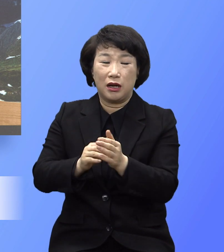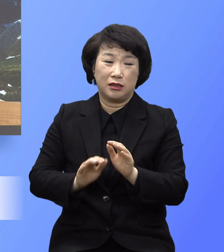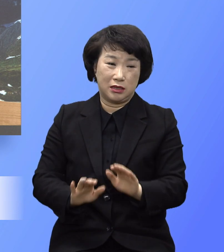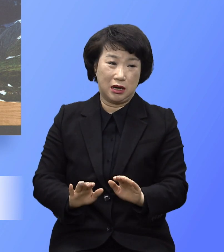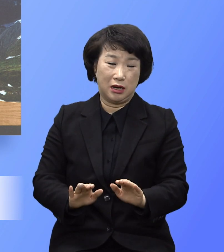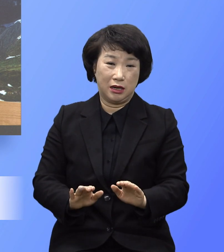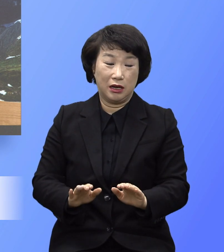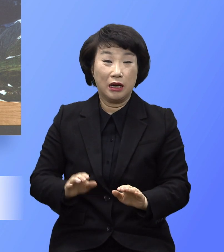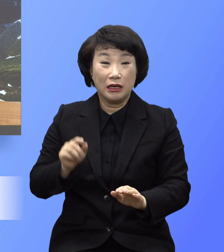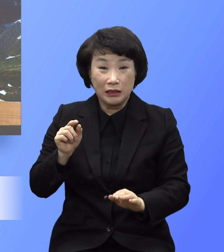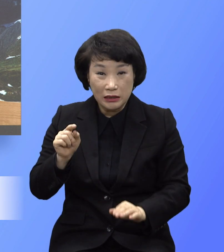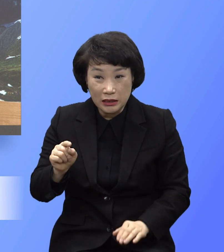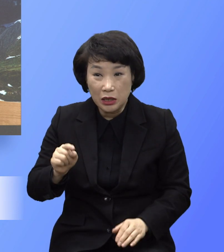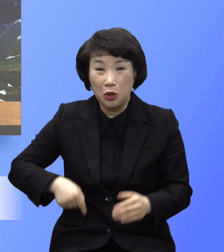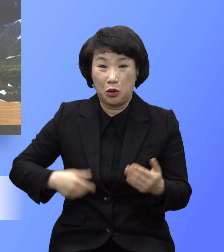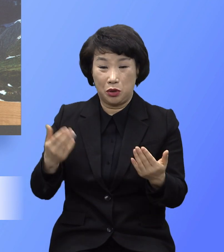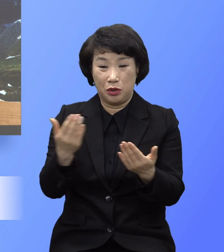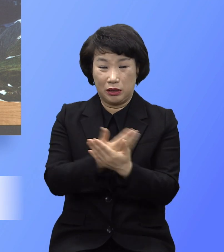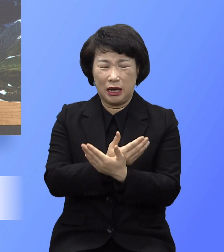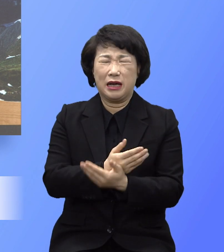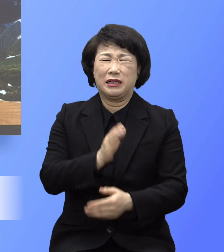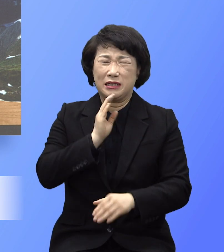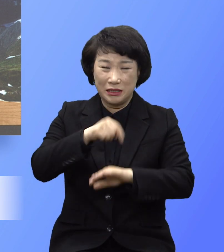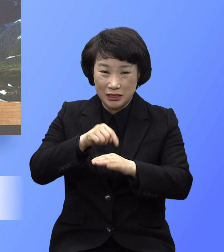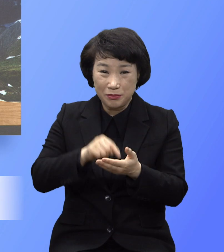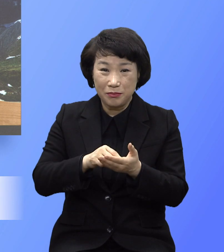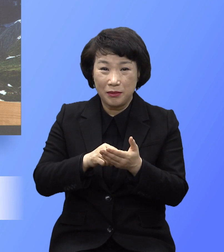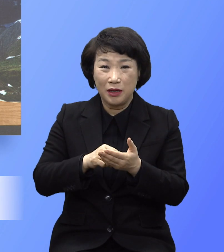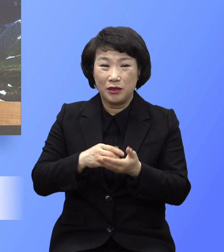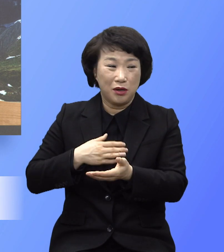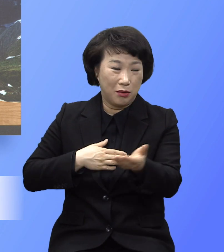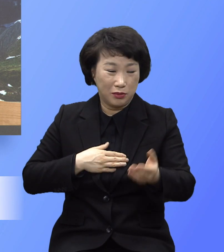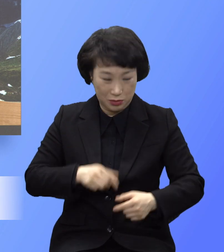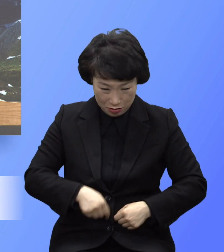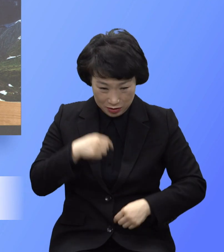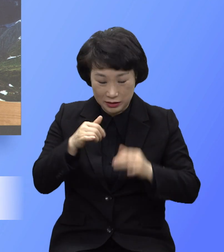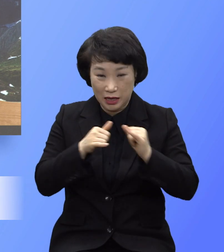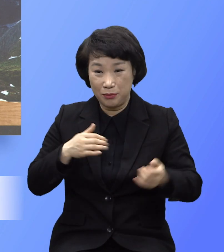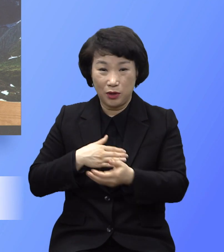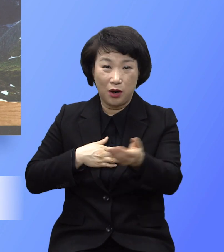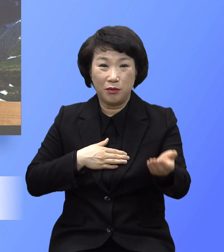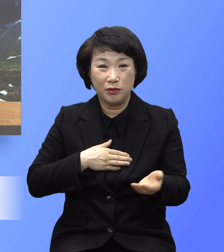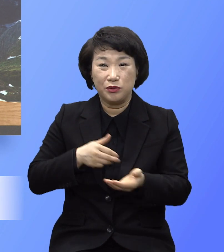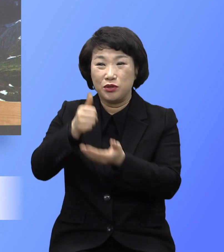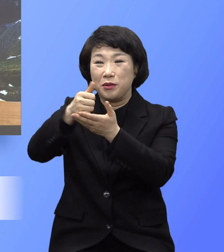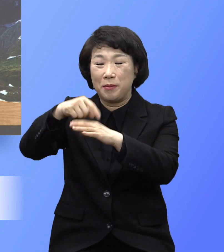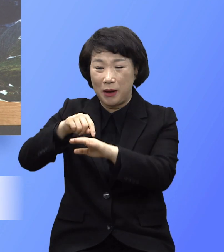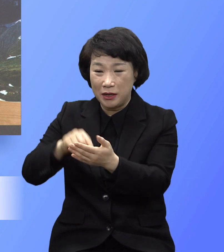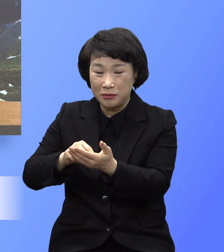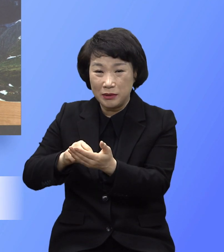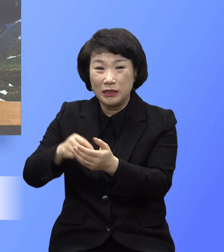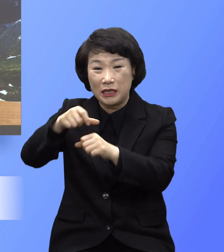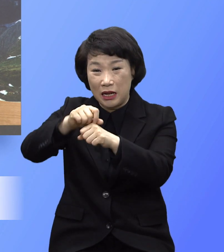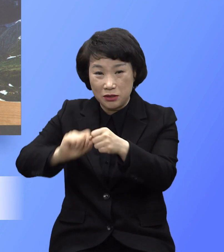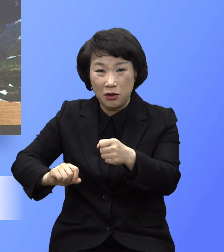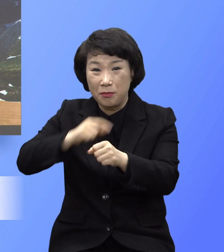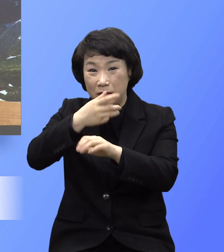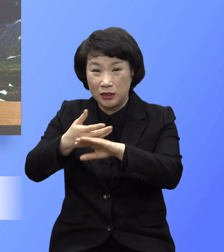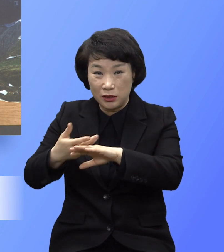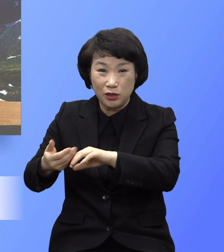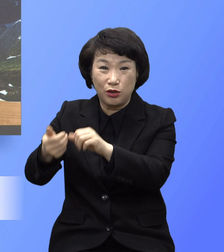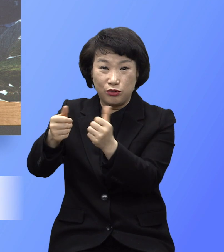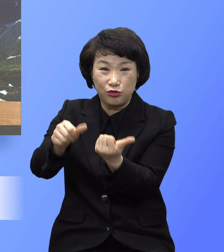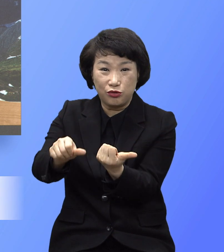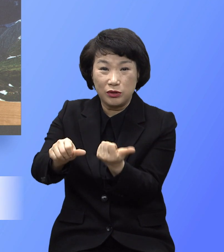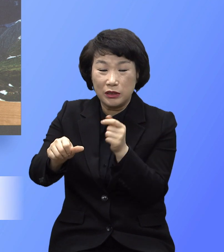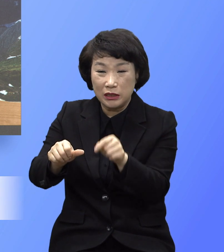그러므로 그 회개가 진실한 사람은 주님의 애절하고 살찢고 피